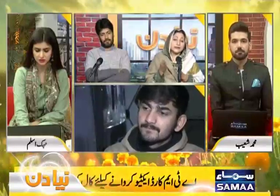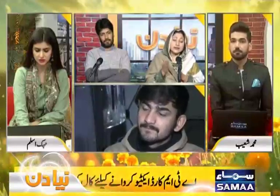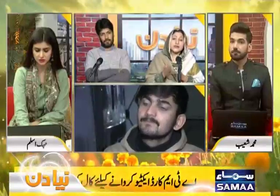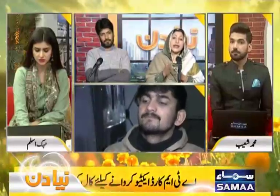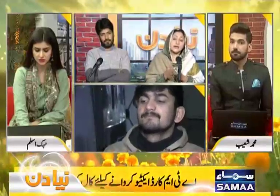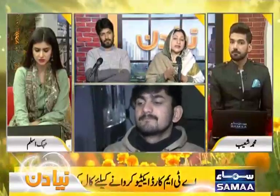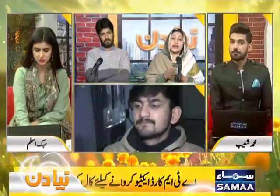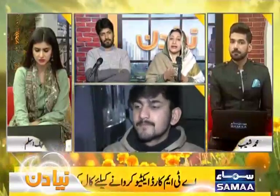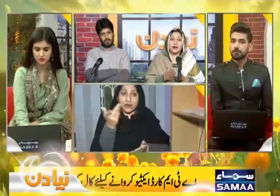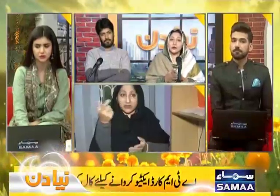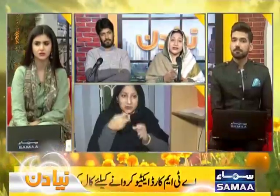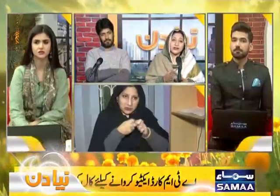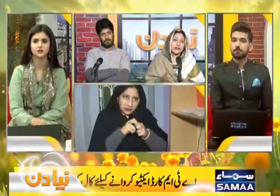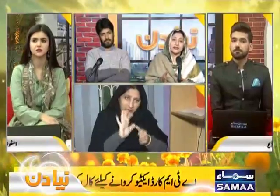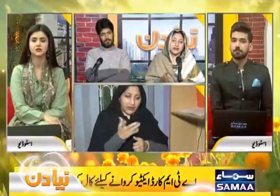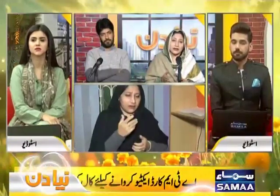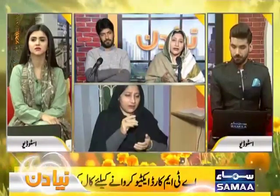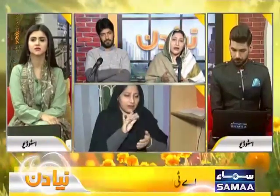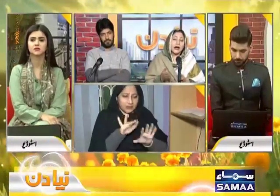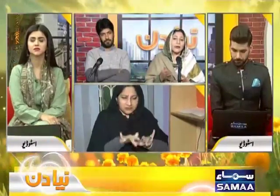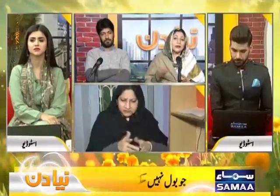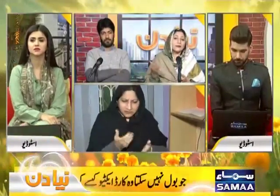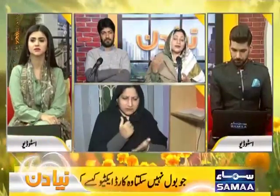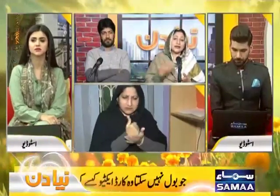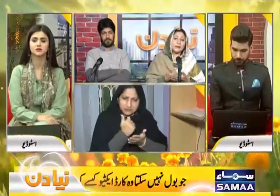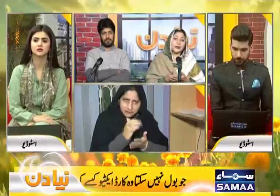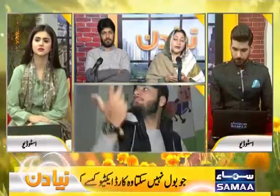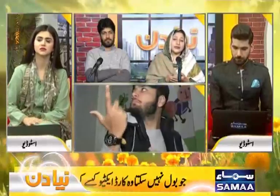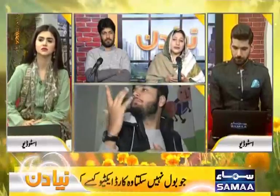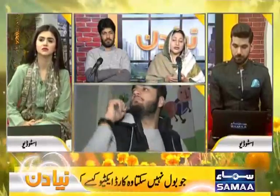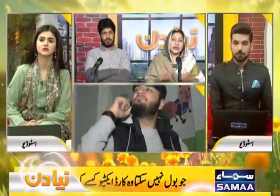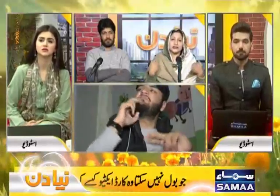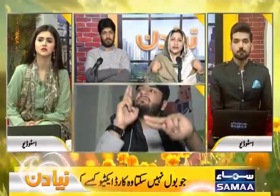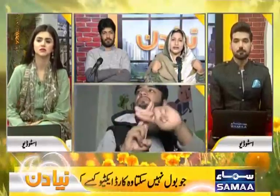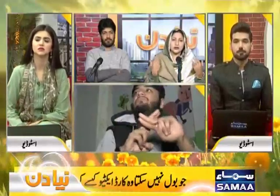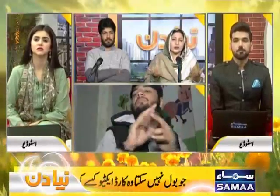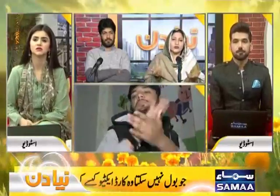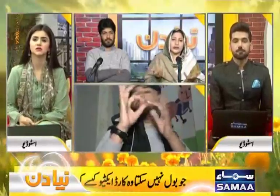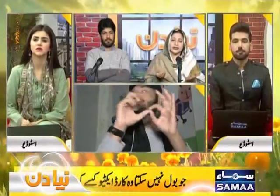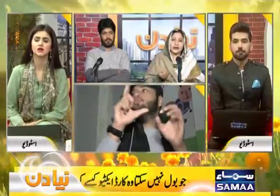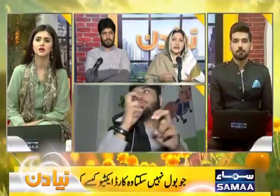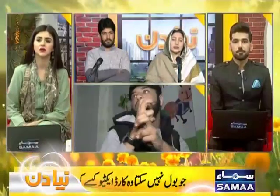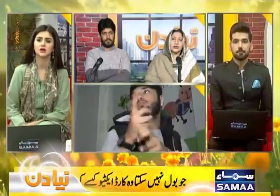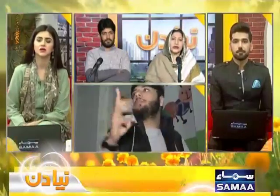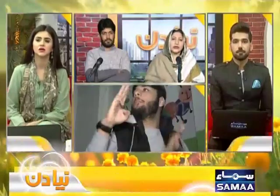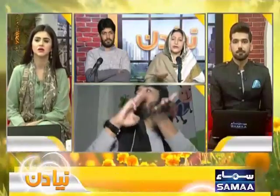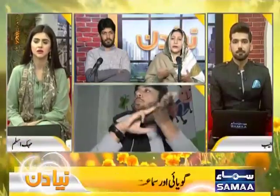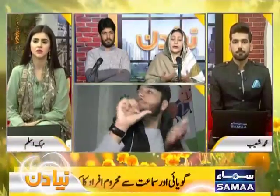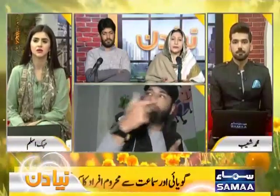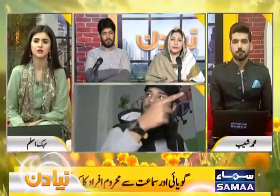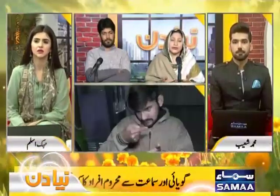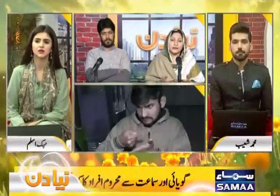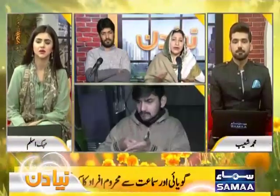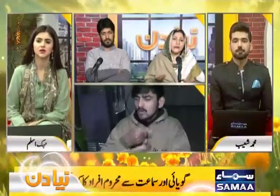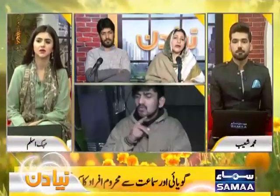लेकिन सबसे अहम मसला है कि हर कोई ऐसा नहीं कर सकता. अब अगर फिजिकल इम्पेयरमेंट के साथ कोई चला जाता है, किसी के दो बाजू नहीं है, किसी की दो टांगे नहीं है, वहाँ